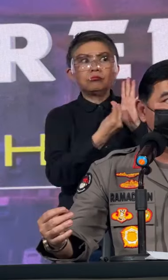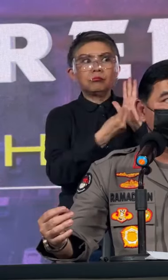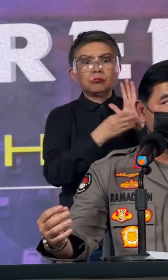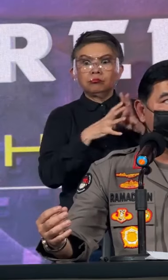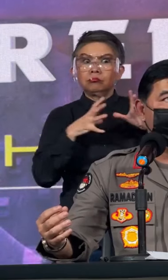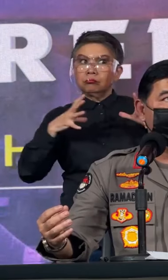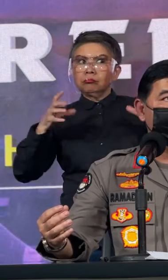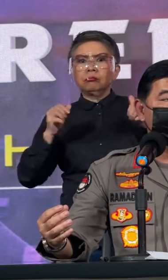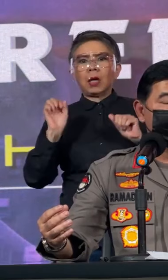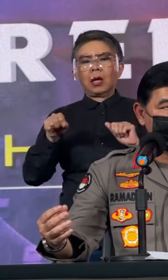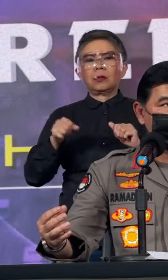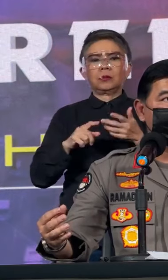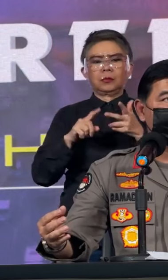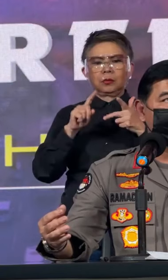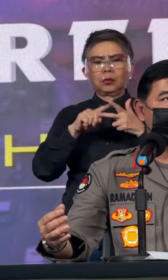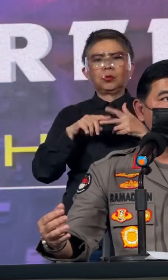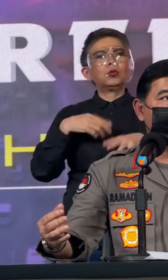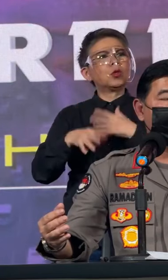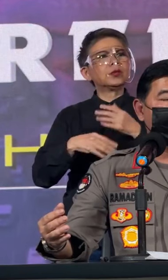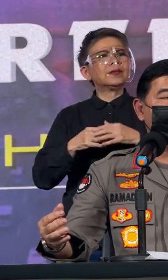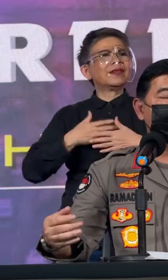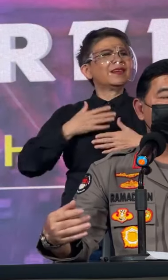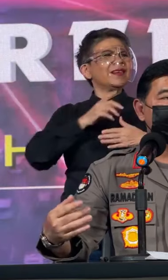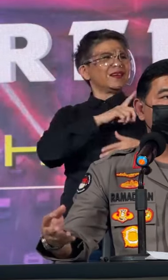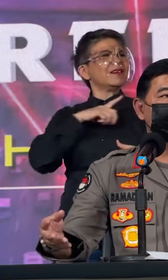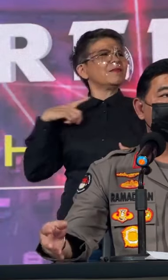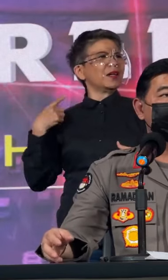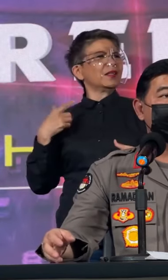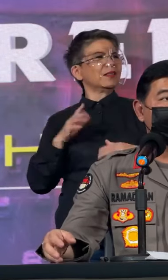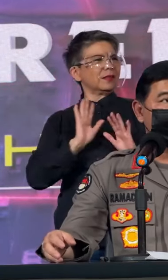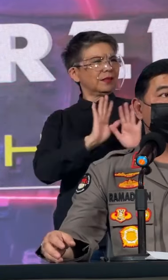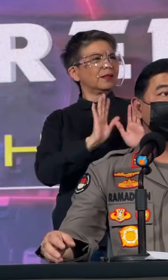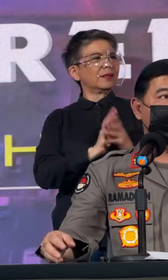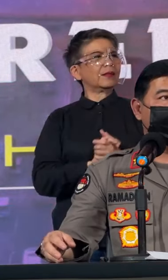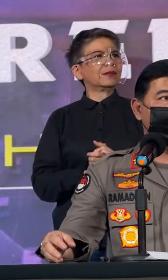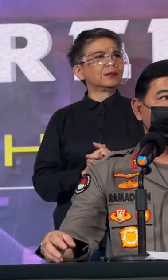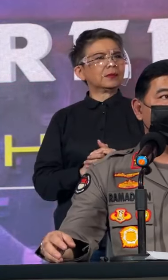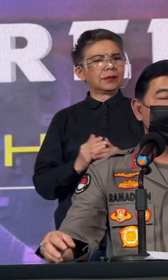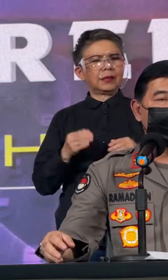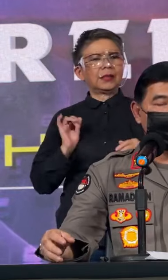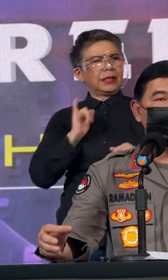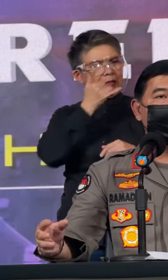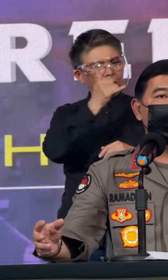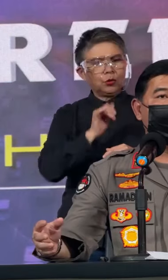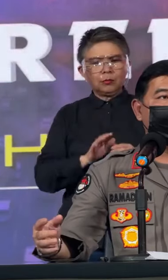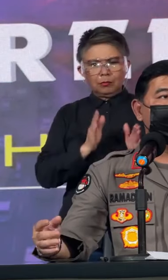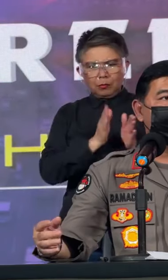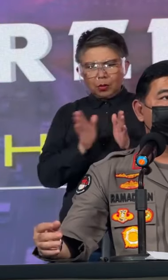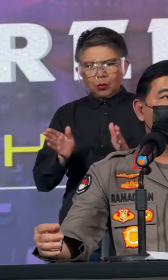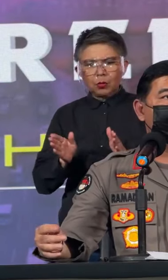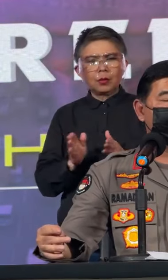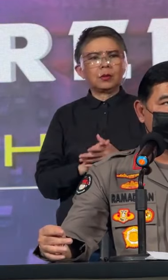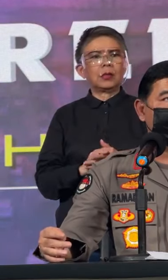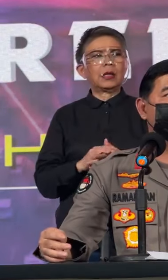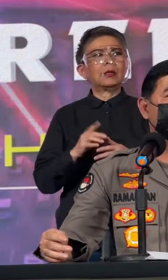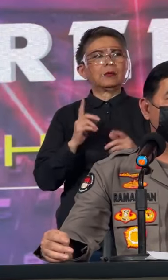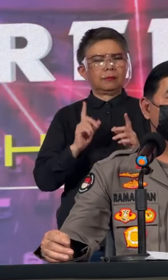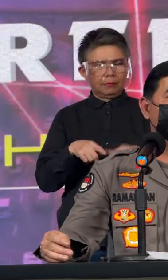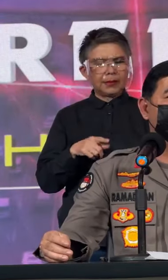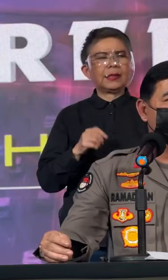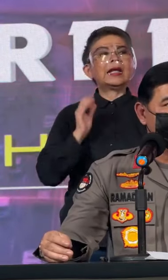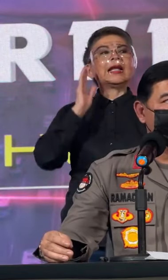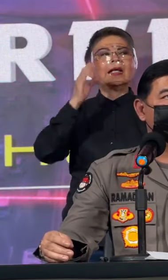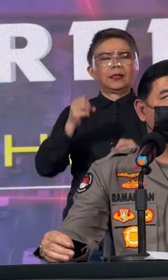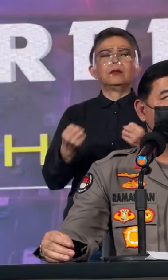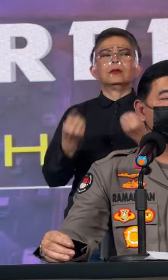cukup, ya. Tentu proses itu akan mengikuti aturan, ya. Kalau sudah mengarah itu, pasti akan